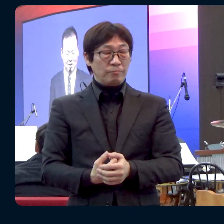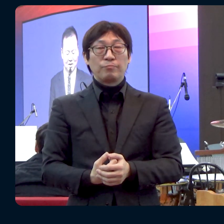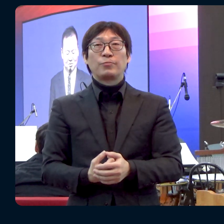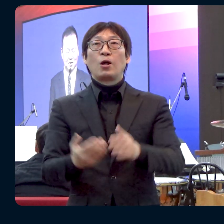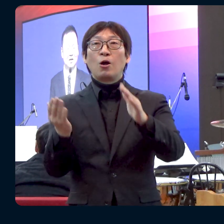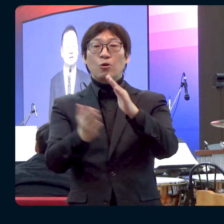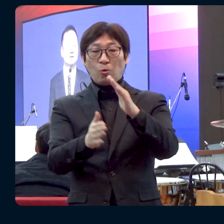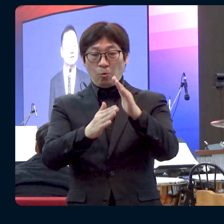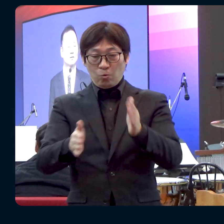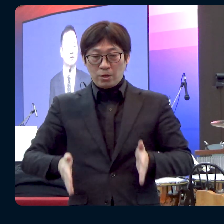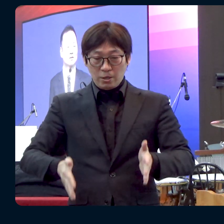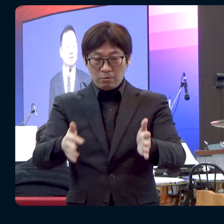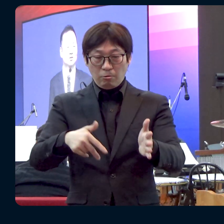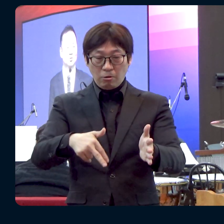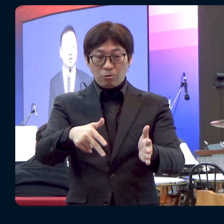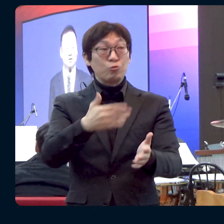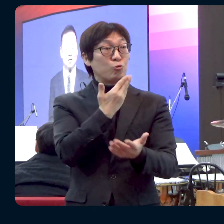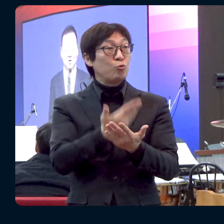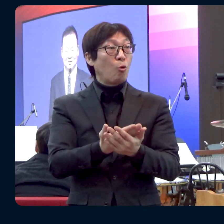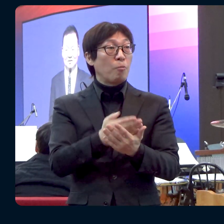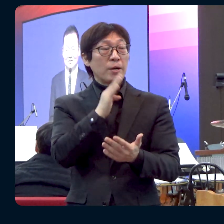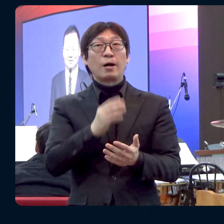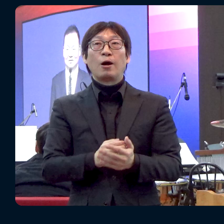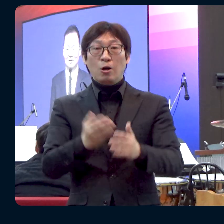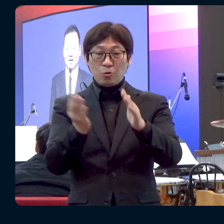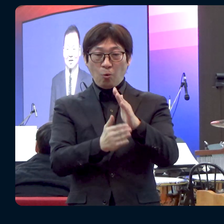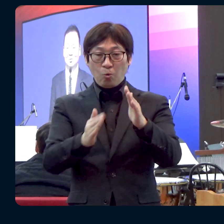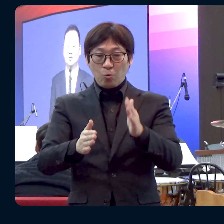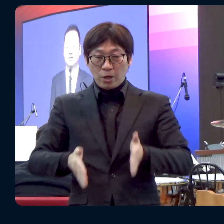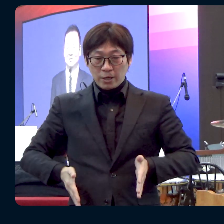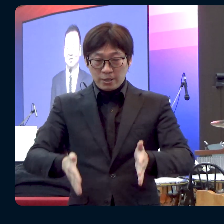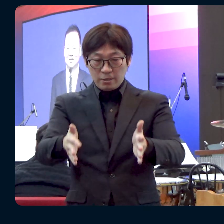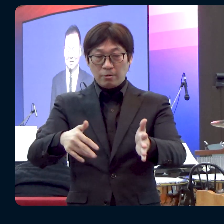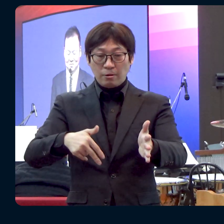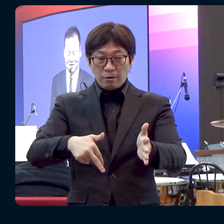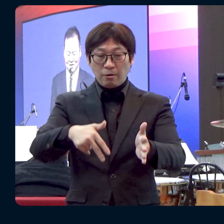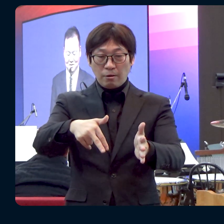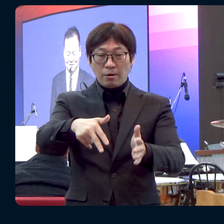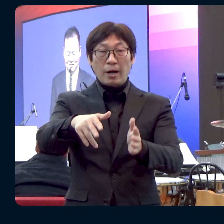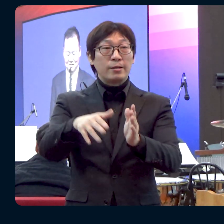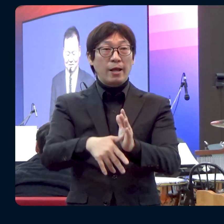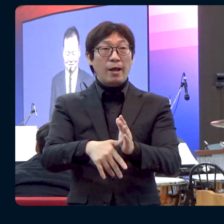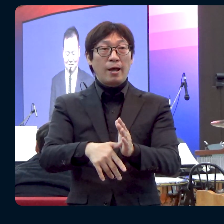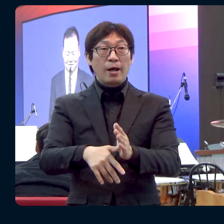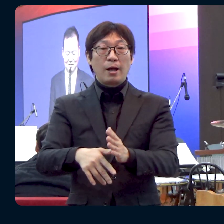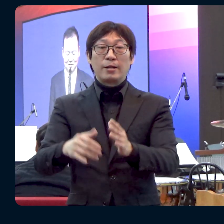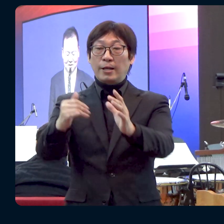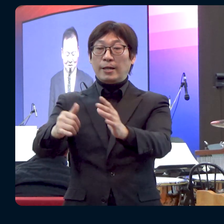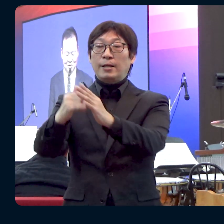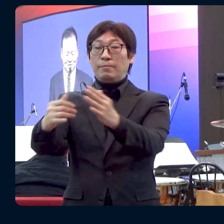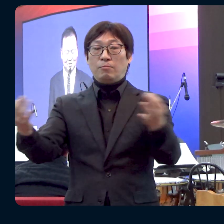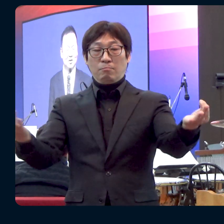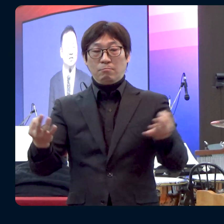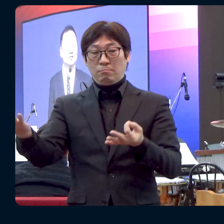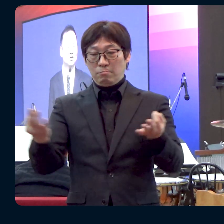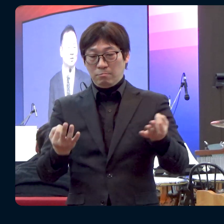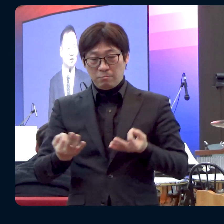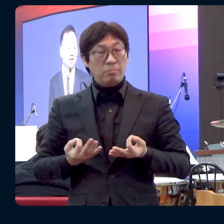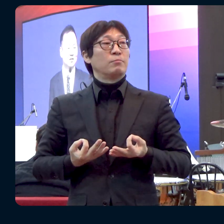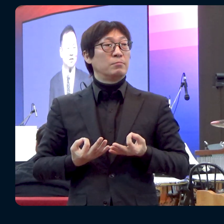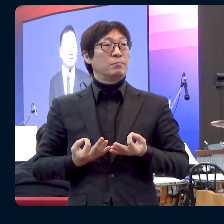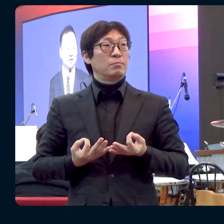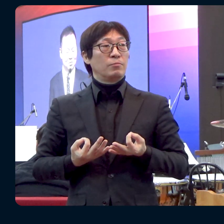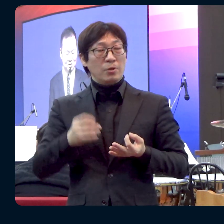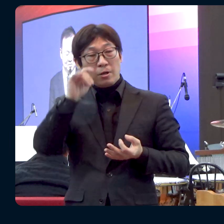성도의 길을 가는 것이 중요합니다. 우리가 성도의 길을 가면 알아보는 사람들이 생깁니다.